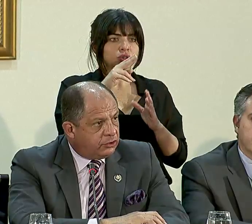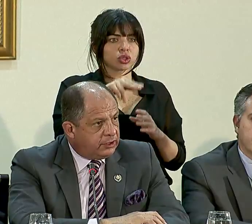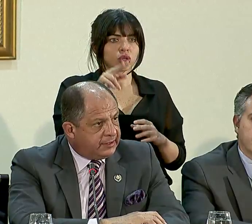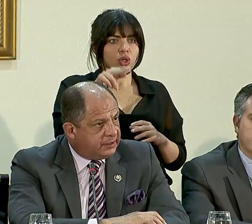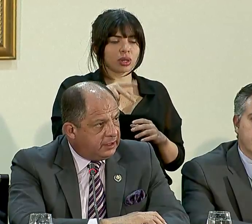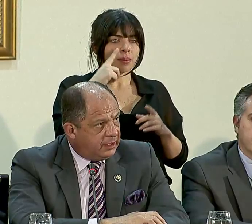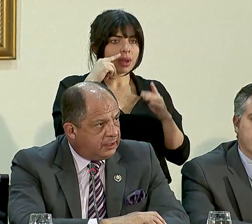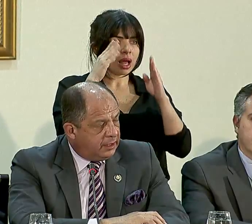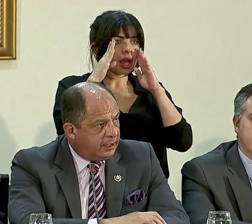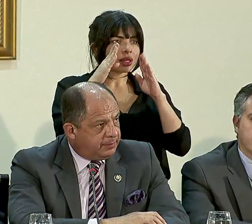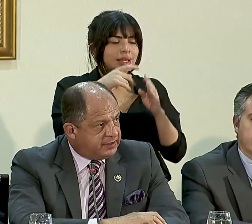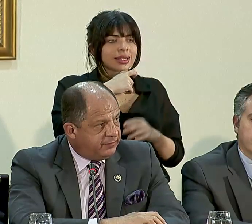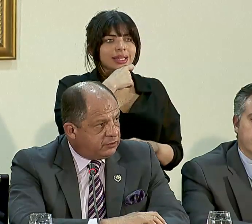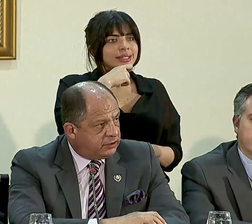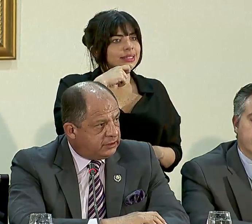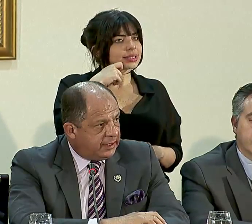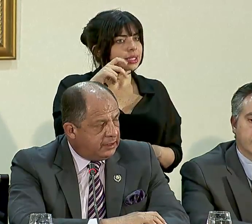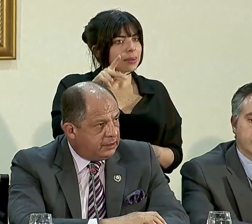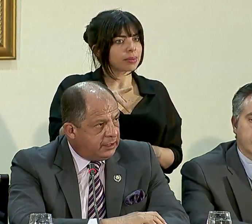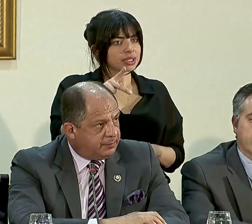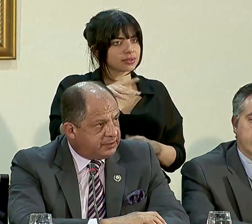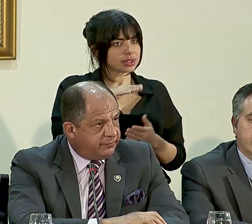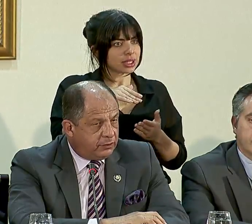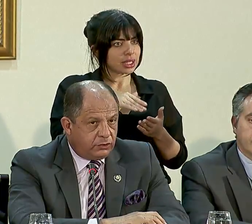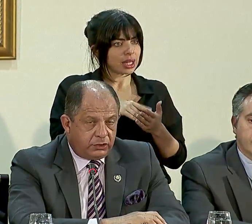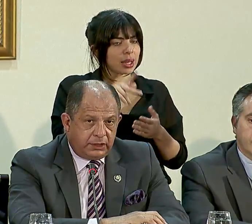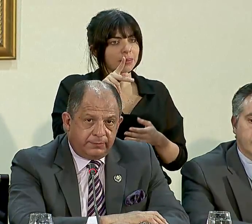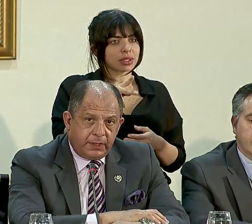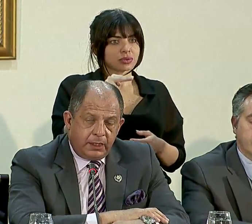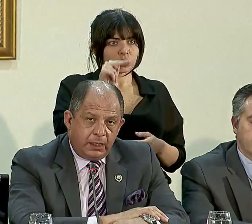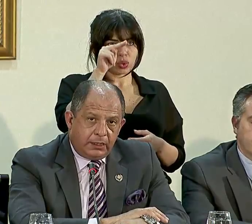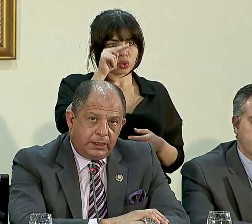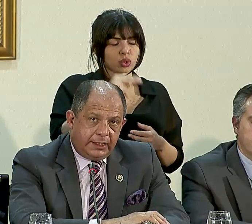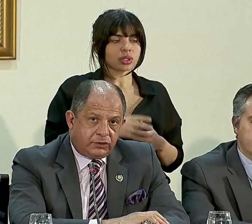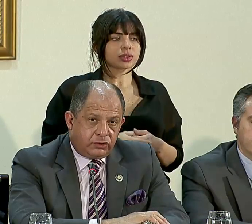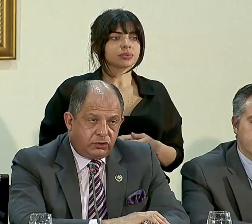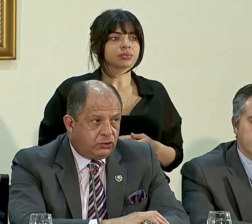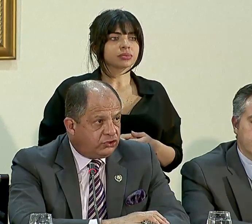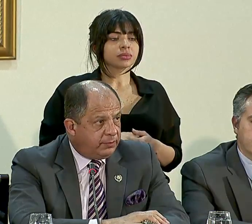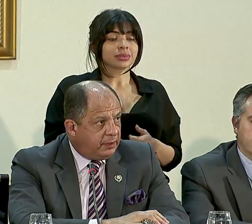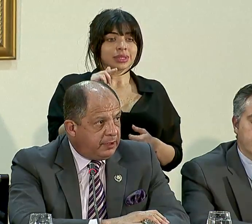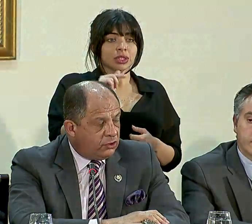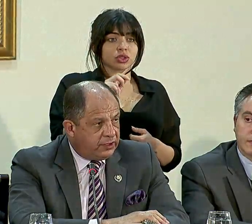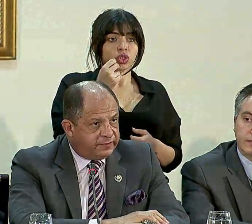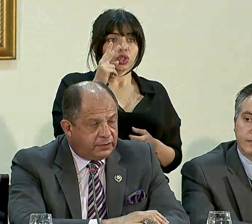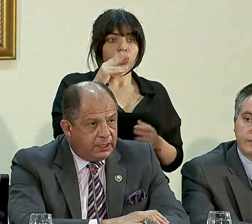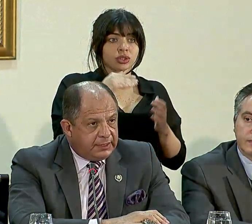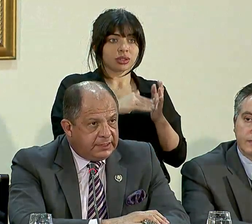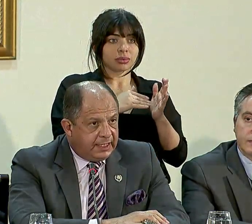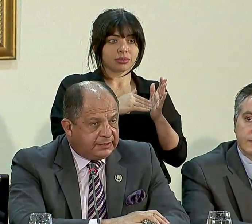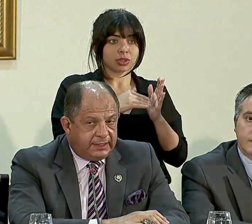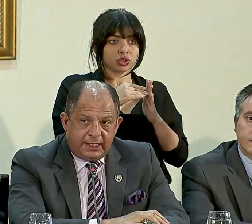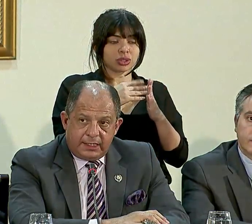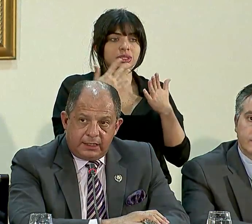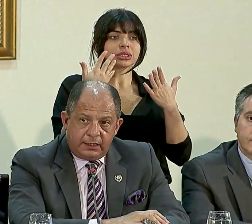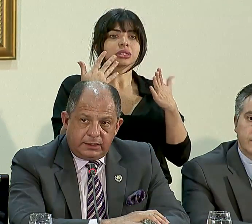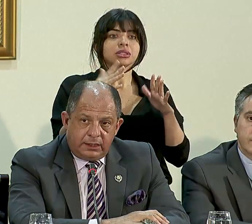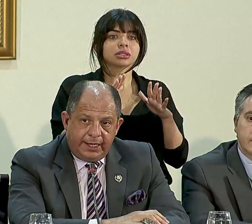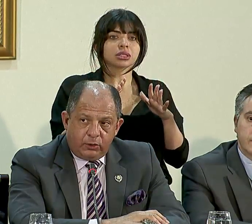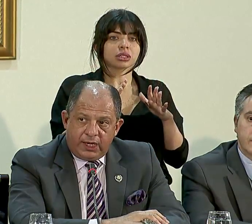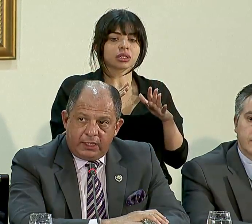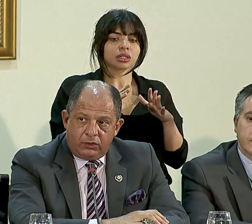la atención de la sequía en el Pacífico Central y el Pacífico Norte. De esos 12 mil millones ya se